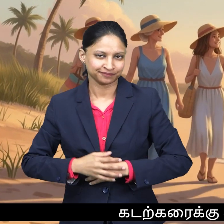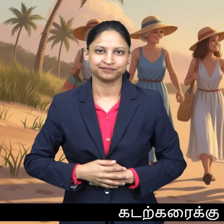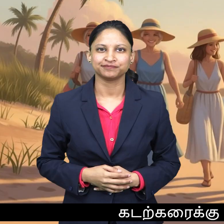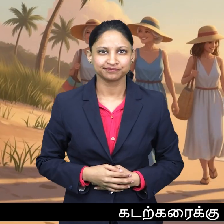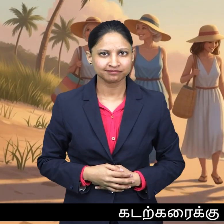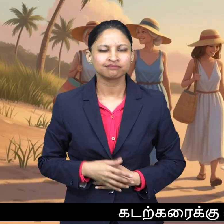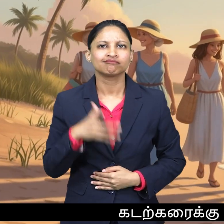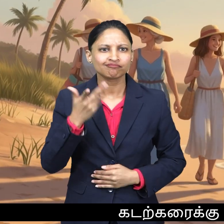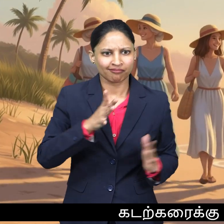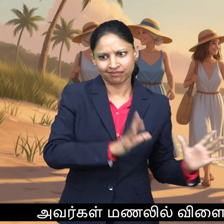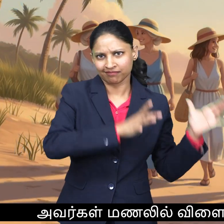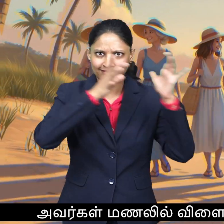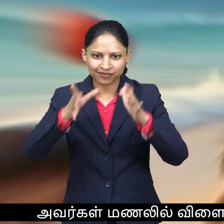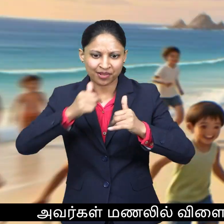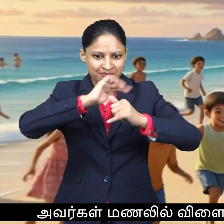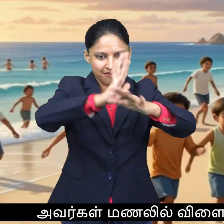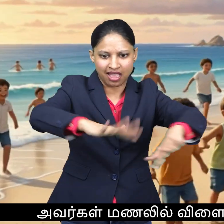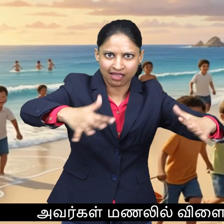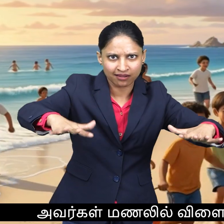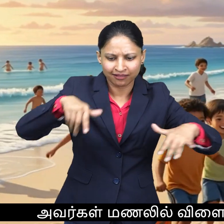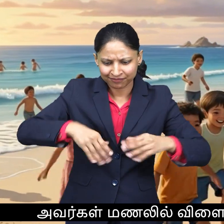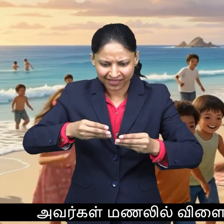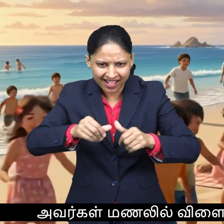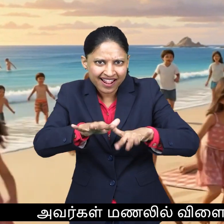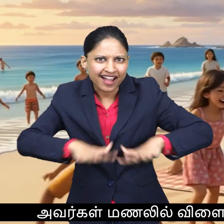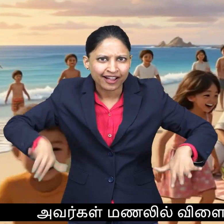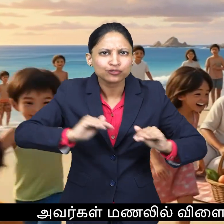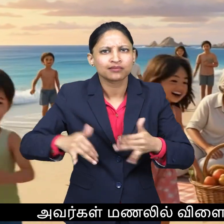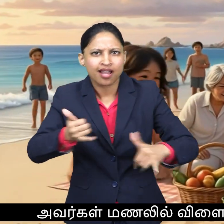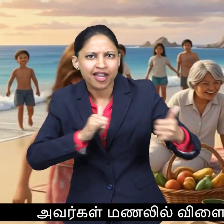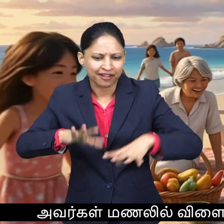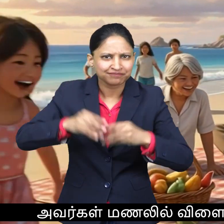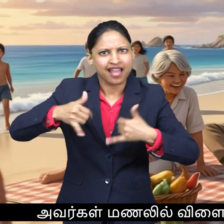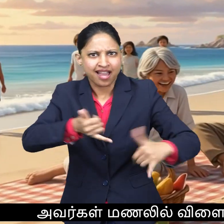சென்றனர். அவர்கள் மணலில் விளையாடி மகிழ்ந்து கொண்டிருந்தார்கள்.